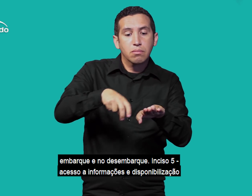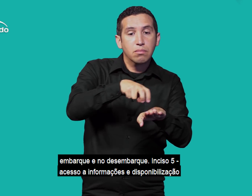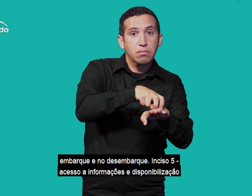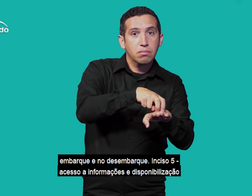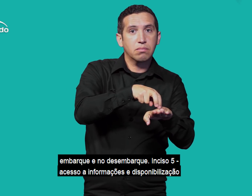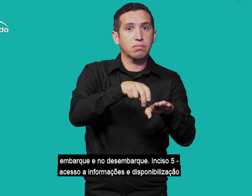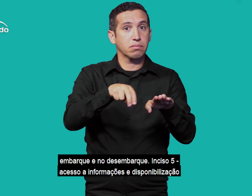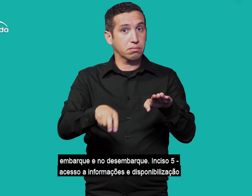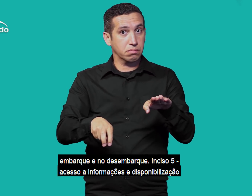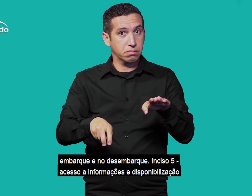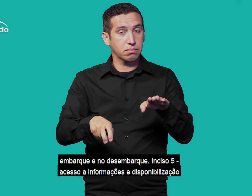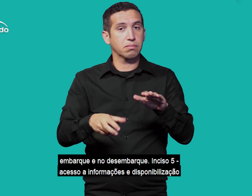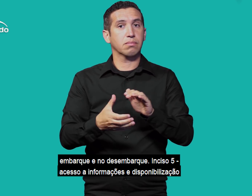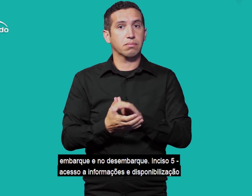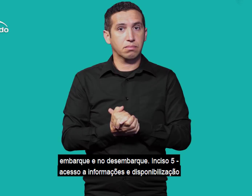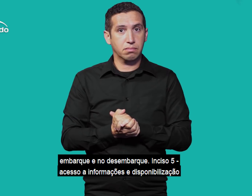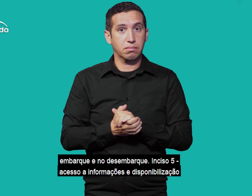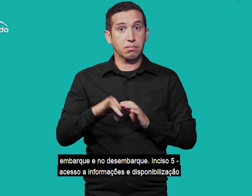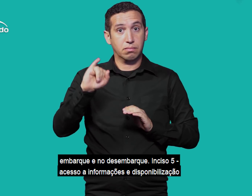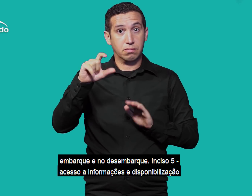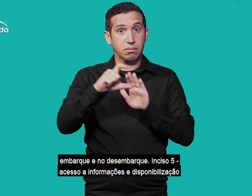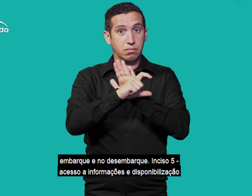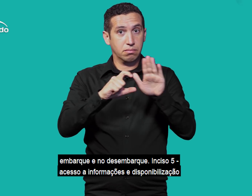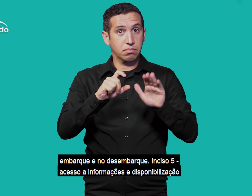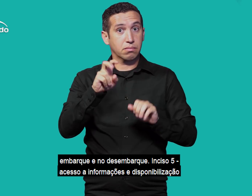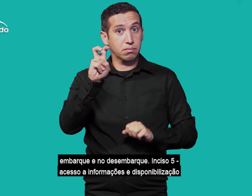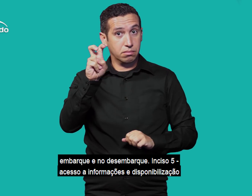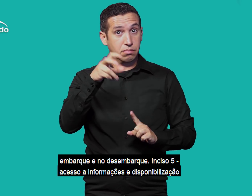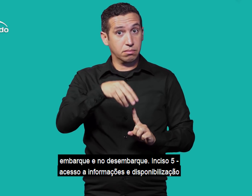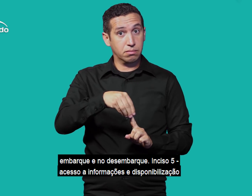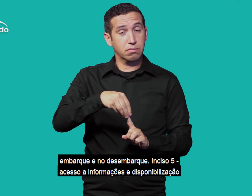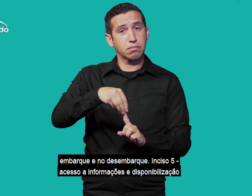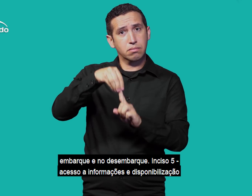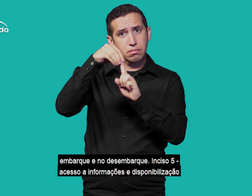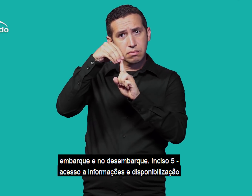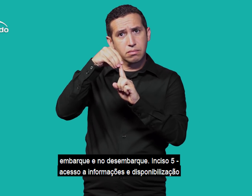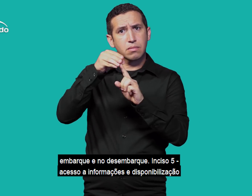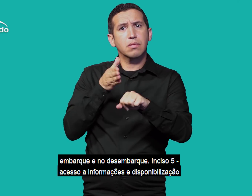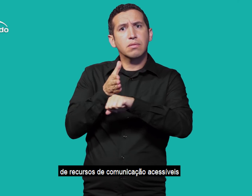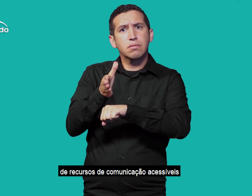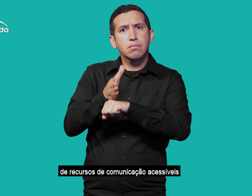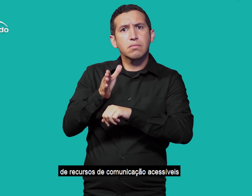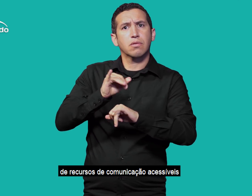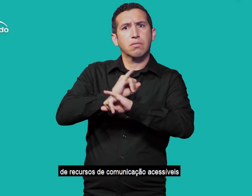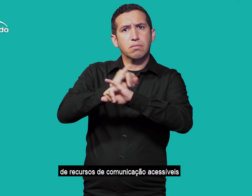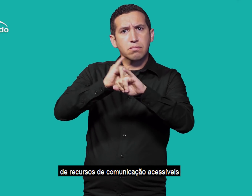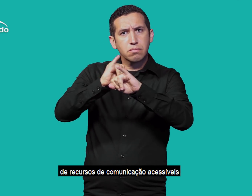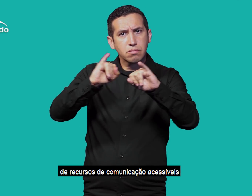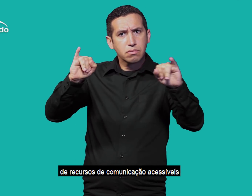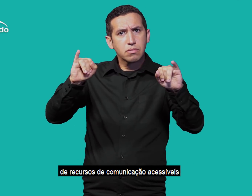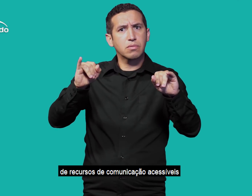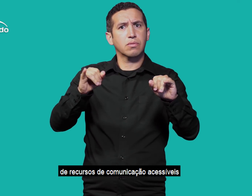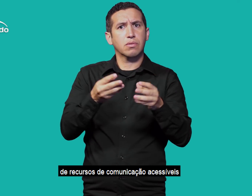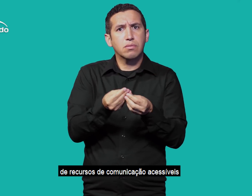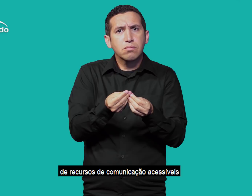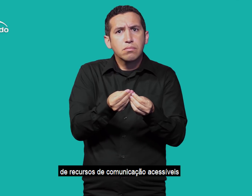desembarque inciso 5 acesso a informações e disponibilização de recursos de comunicação